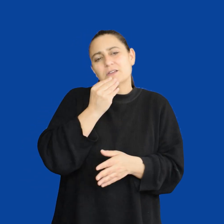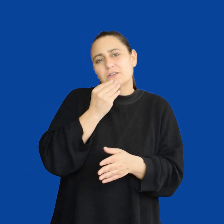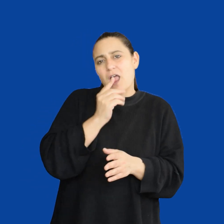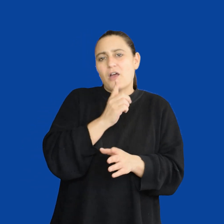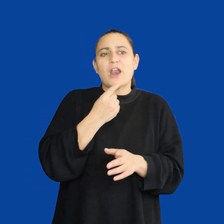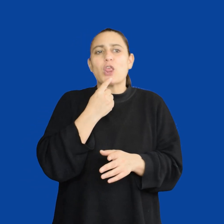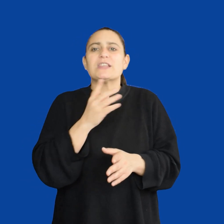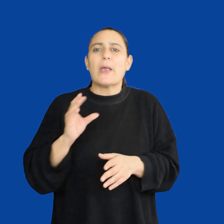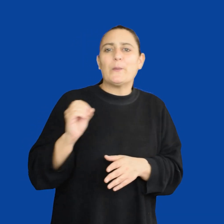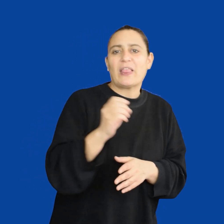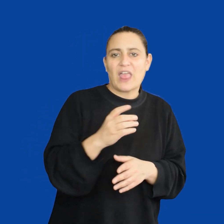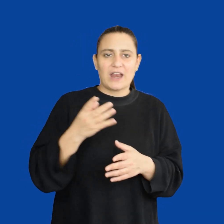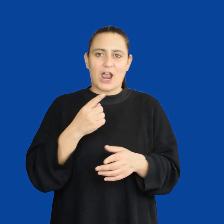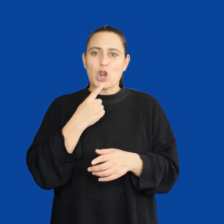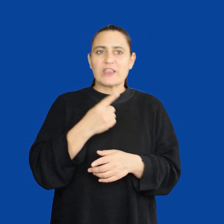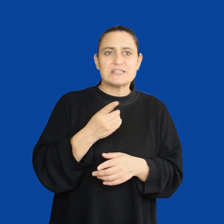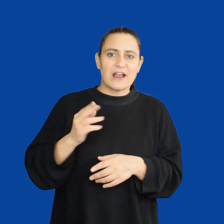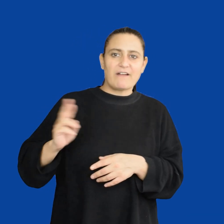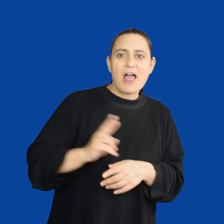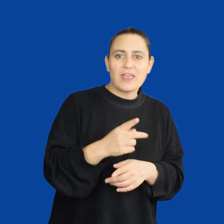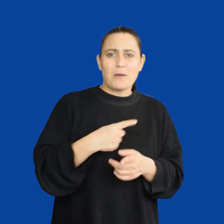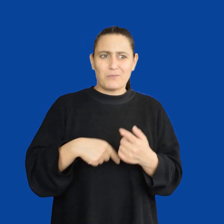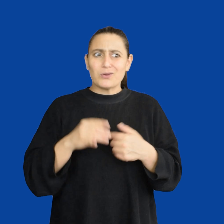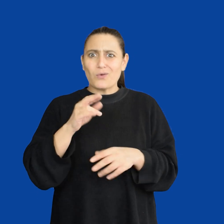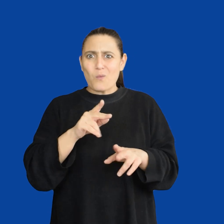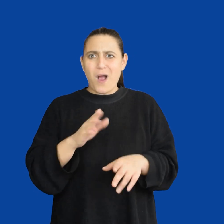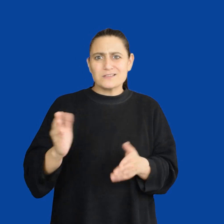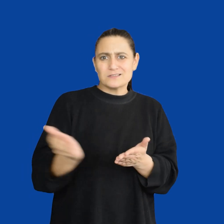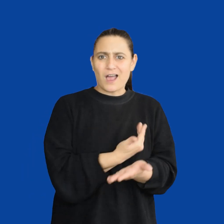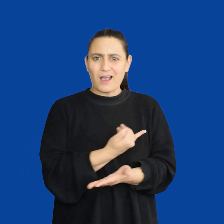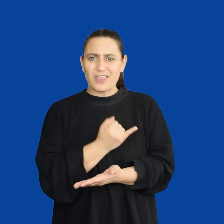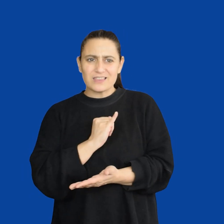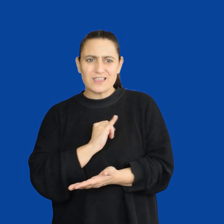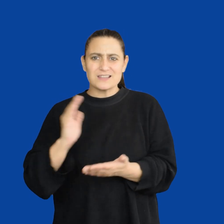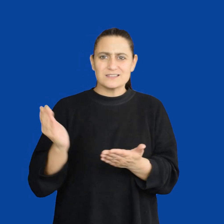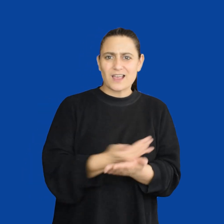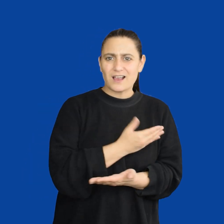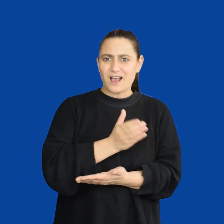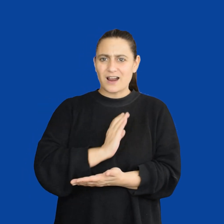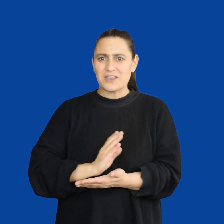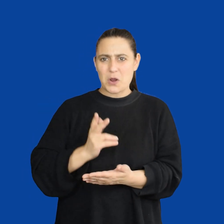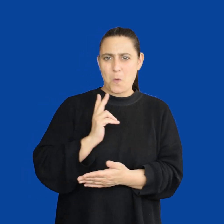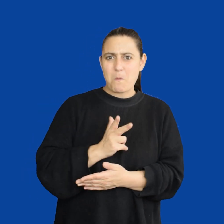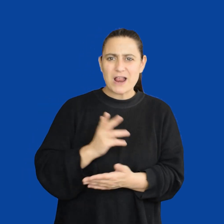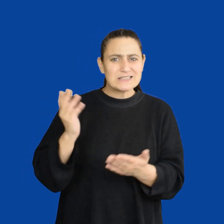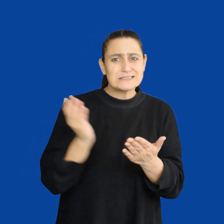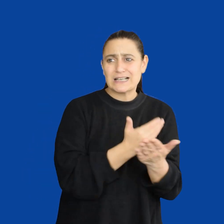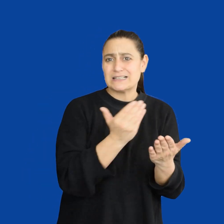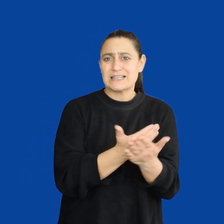puedan. Quizás más sutilmente que dirigirse hacia ellos como bacterias, pero efectivamente despojándolos